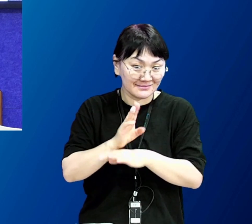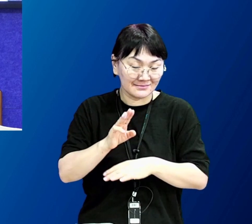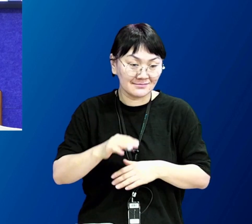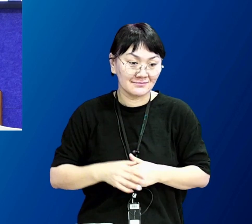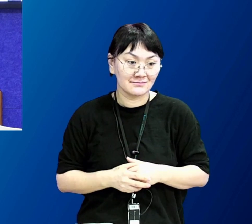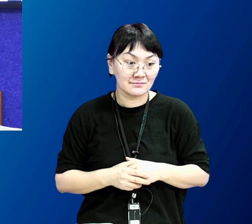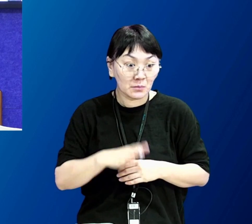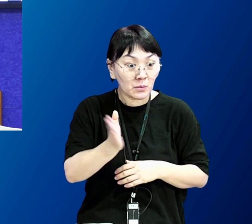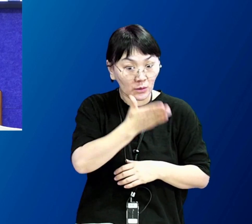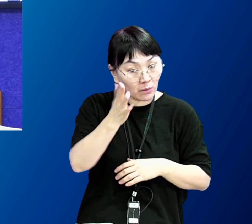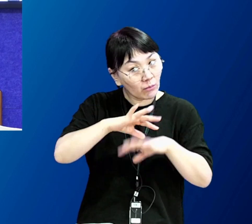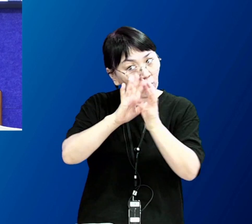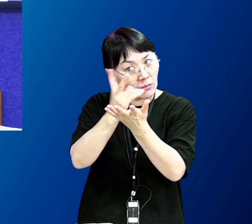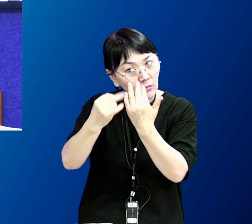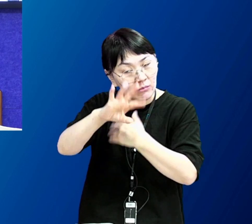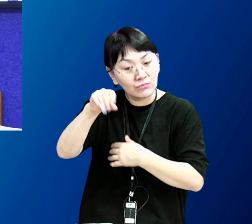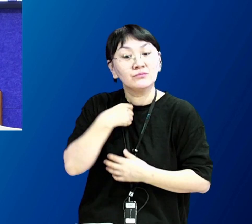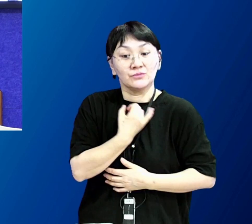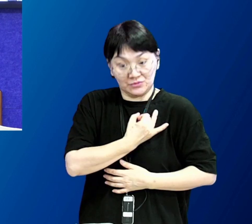Та бүхэн түнд итгэж байгаа ёо.